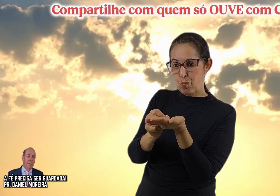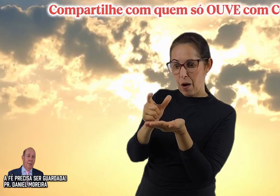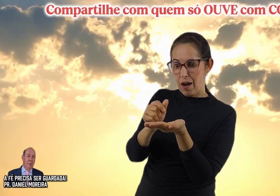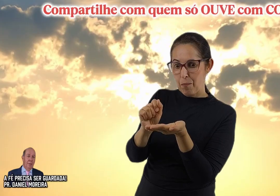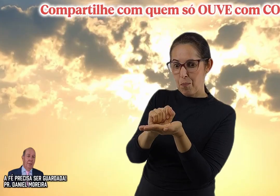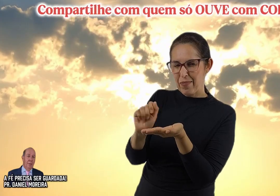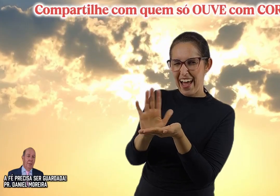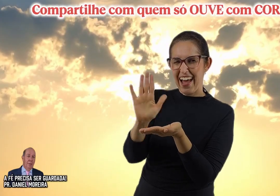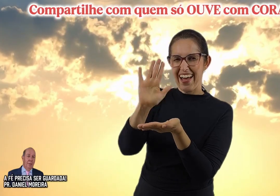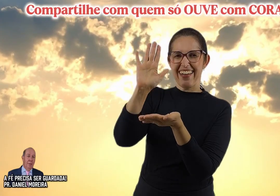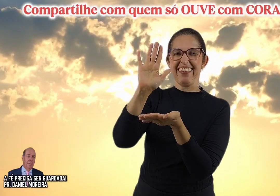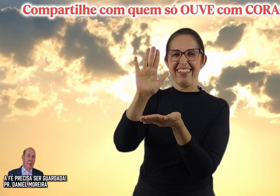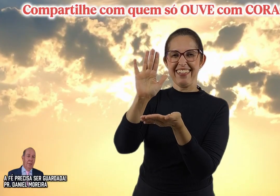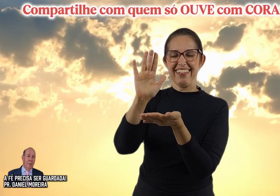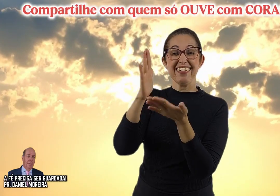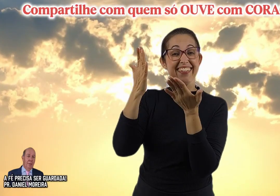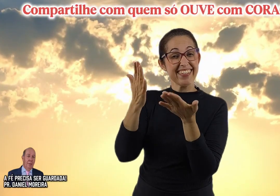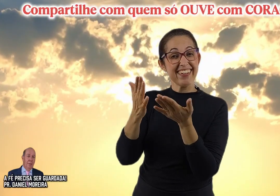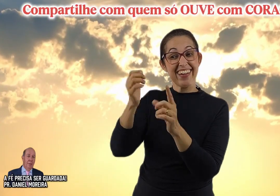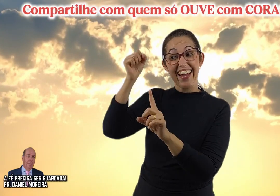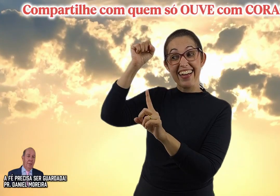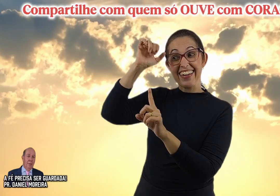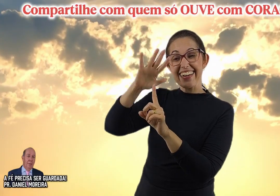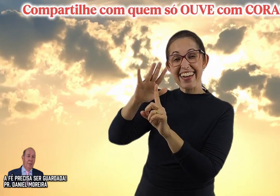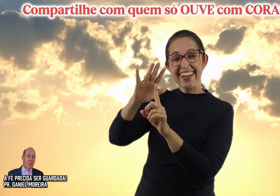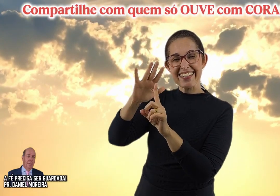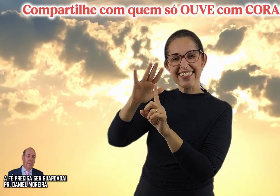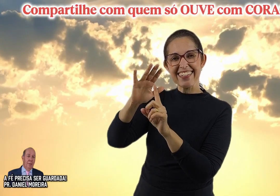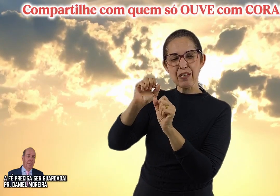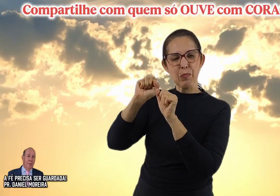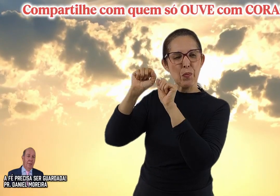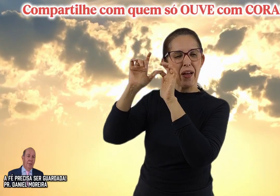grande valor. A graça de Deus se revelando.